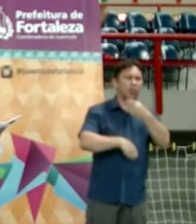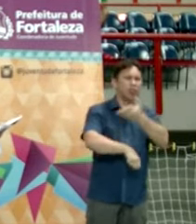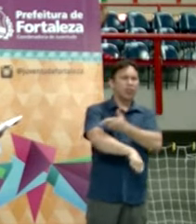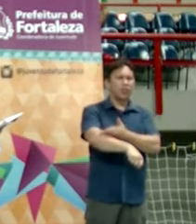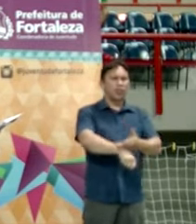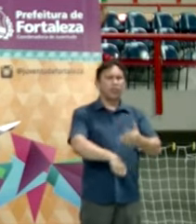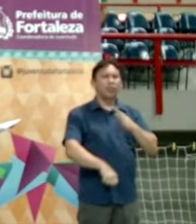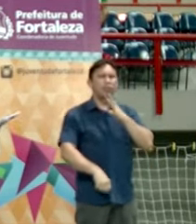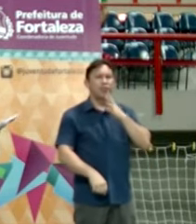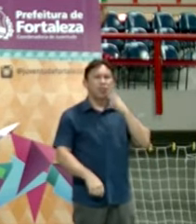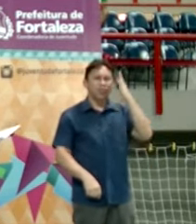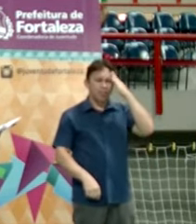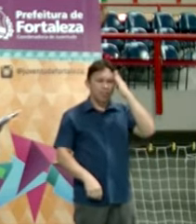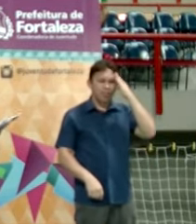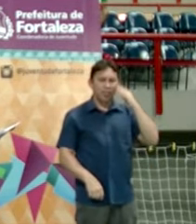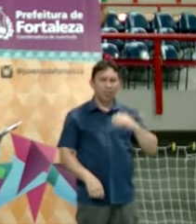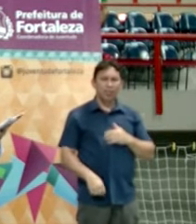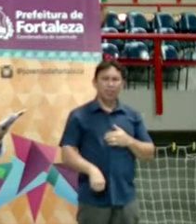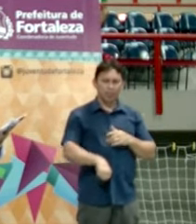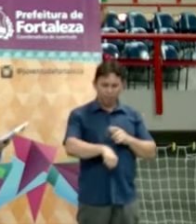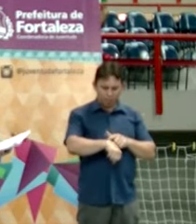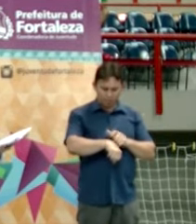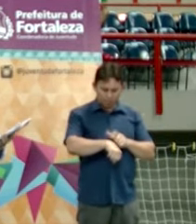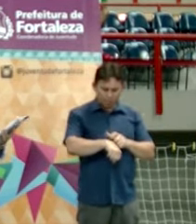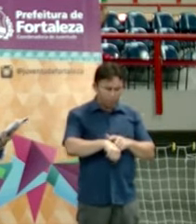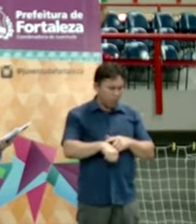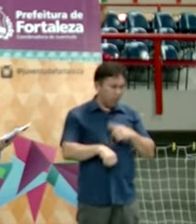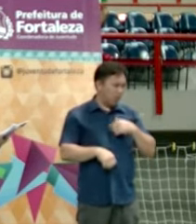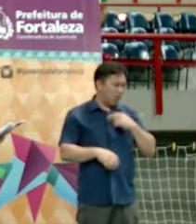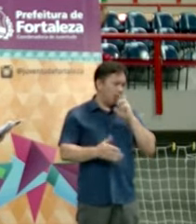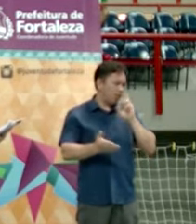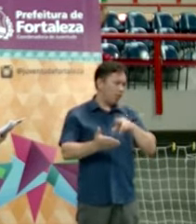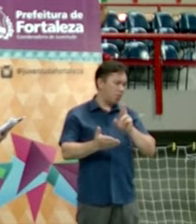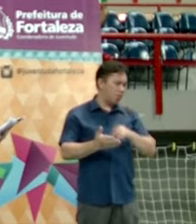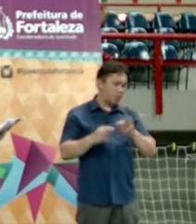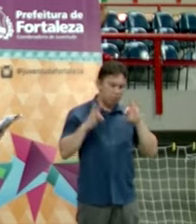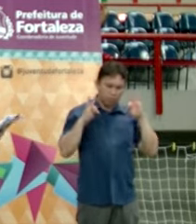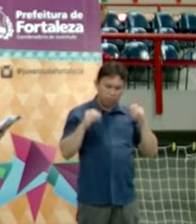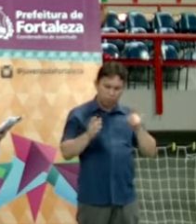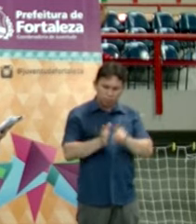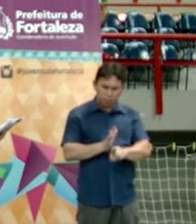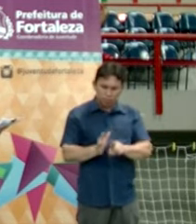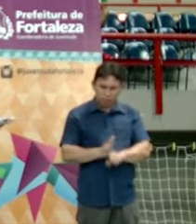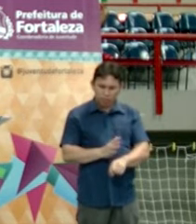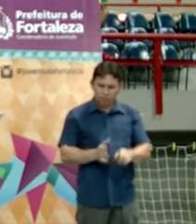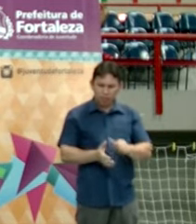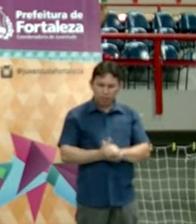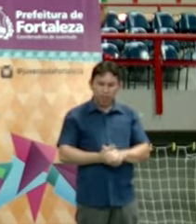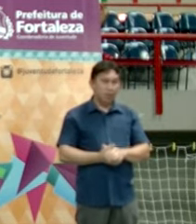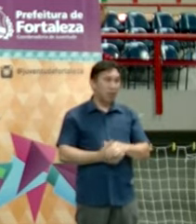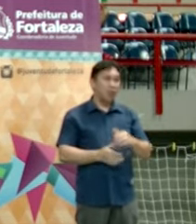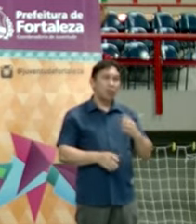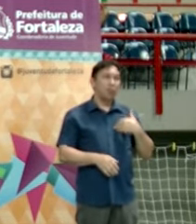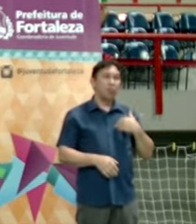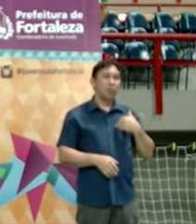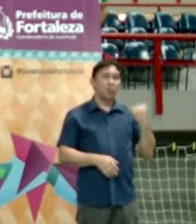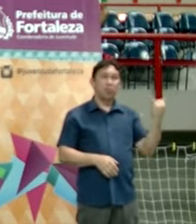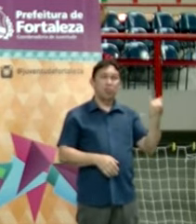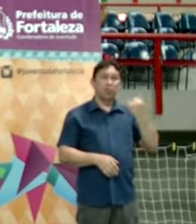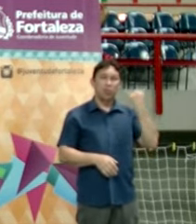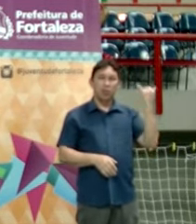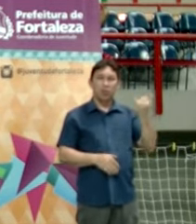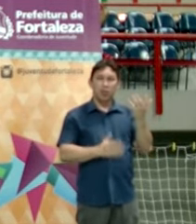estão acostumados comigo, sabem que toda vez nós resolvemos todas as questões, né? Para mim, o mais importante do que